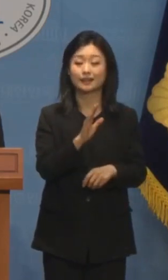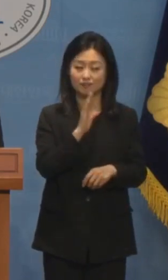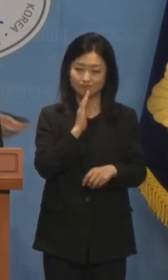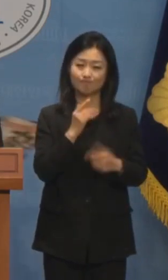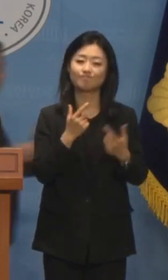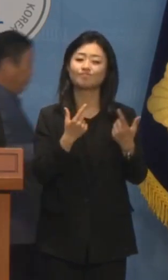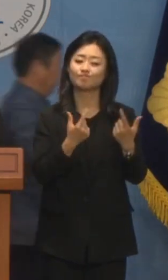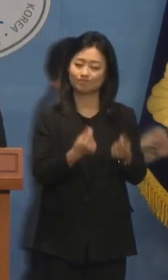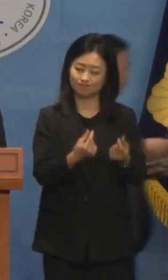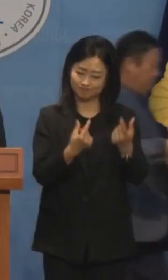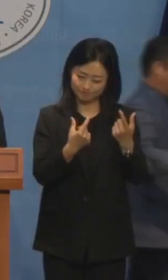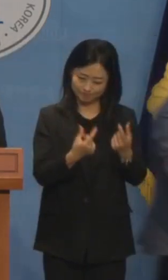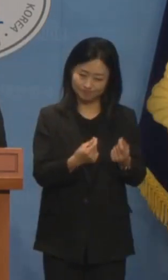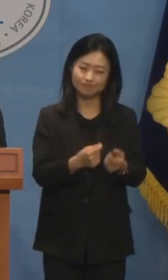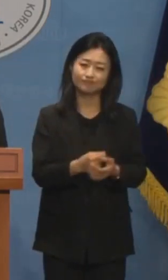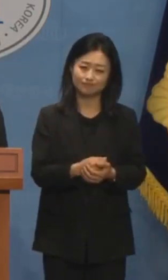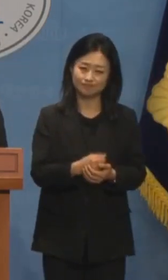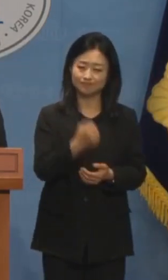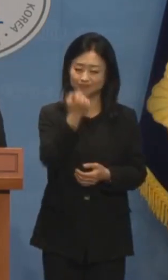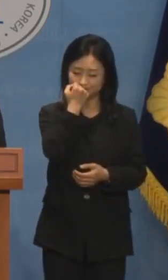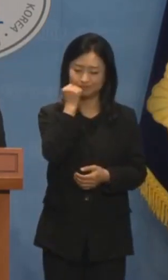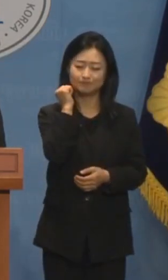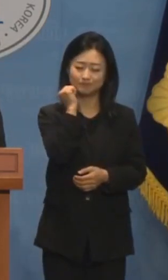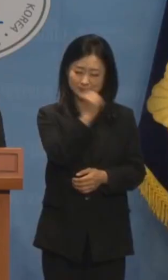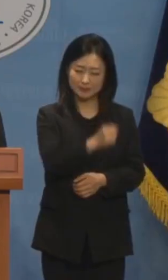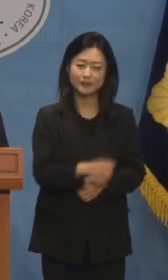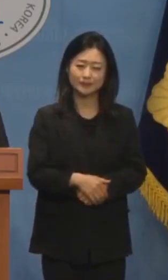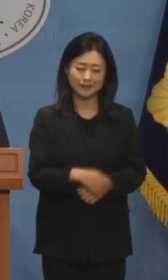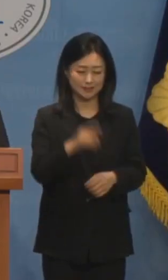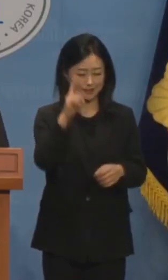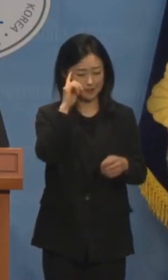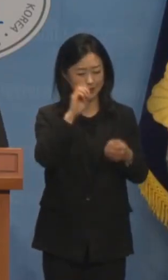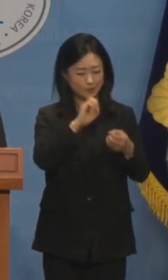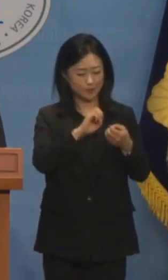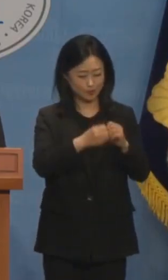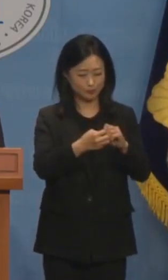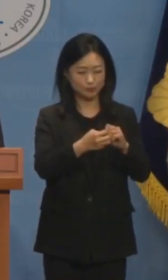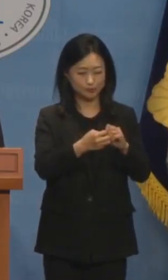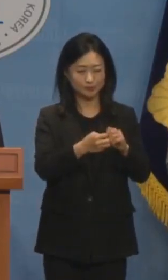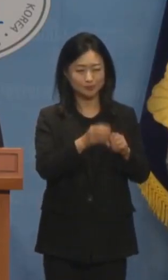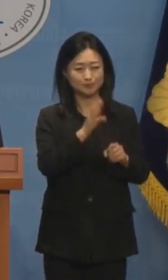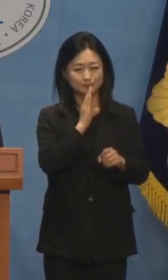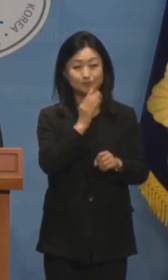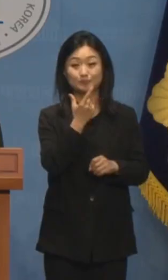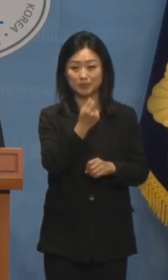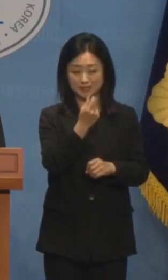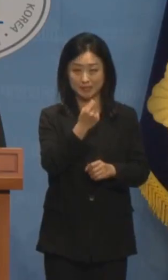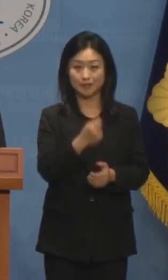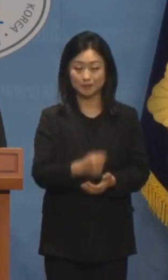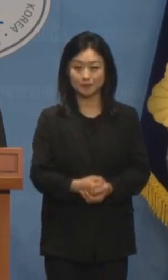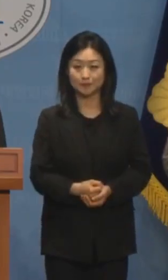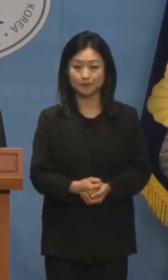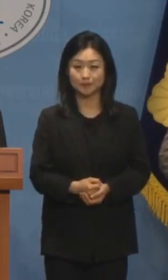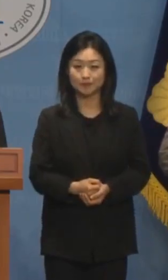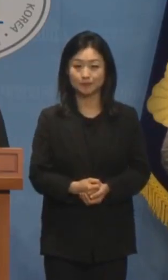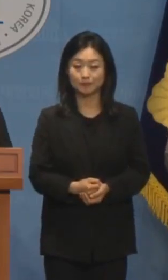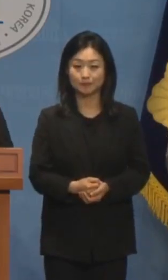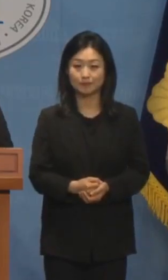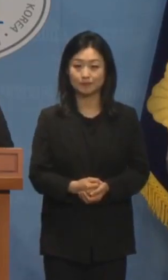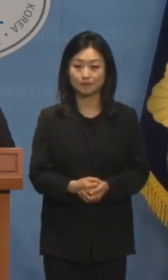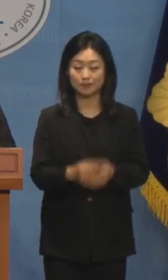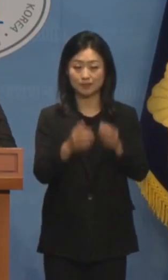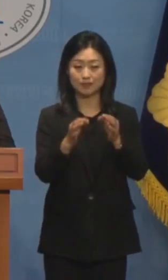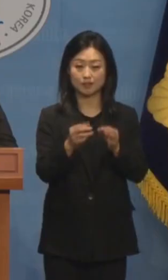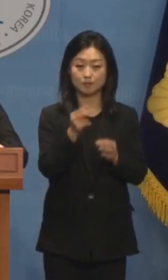또 여전히 예상을 벗어나지 않고 여전히 꼼수를 활용한 거다라고 저희는 보고 있습니다. 네, 먼저 저